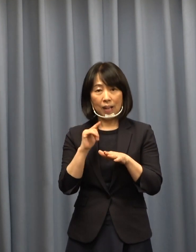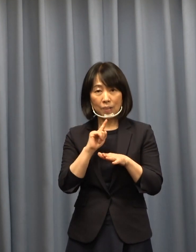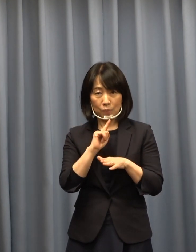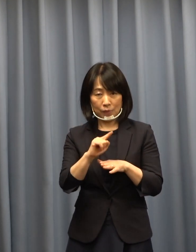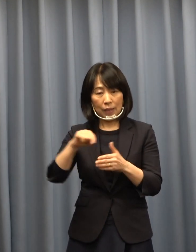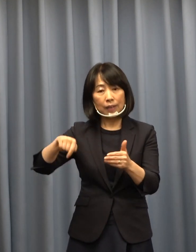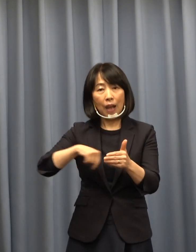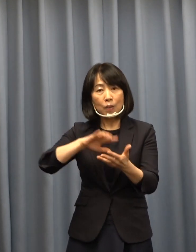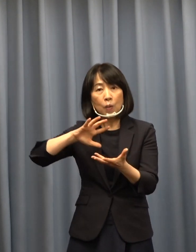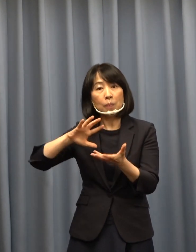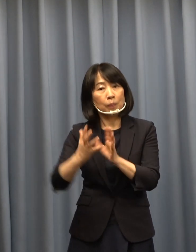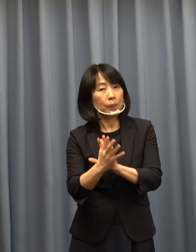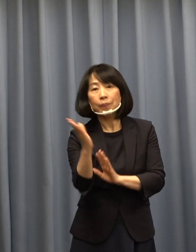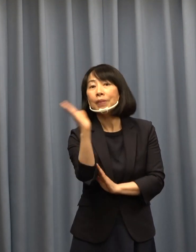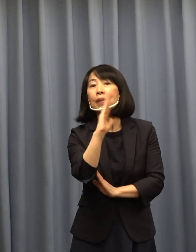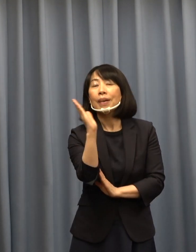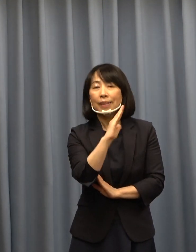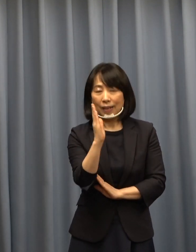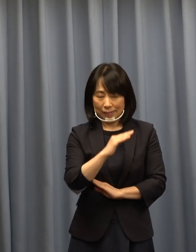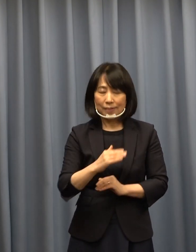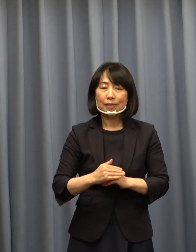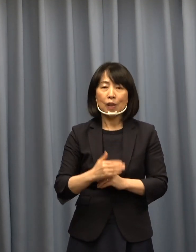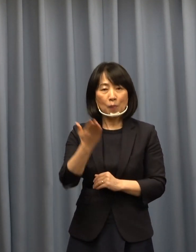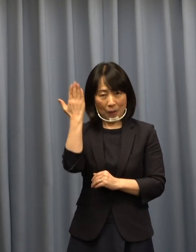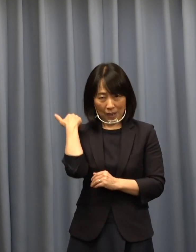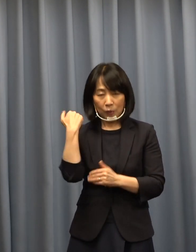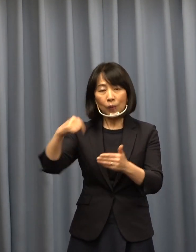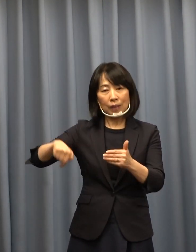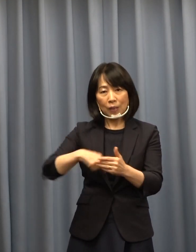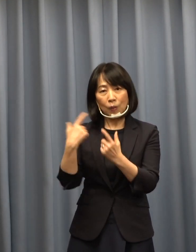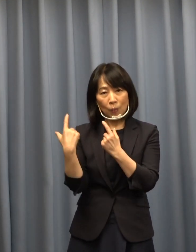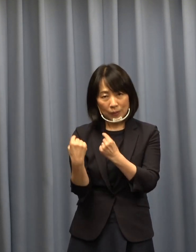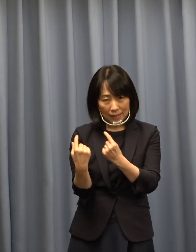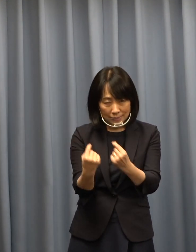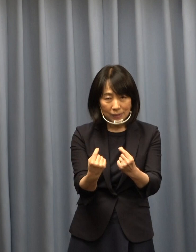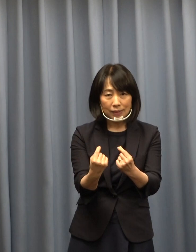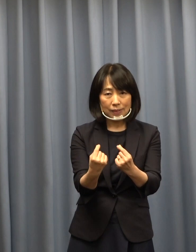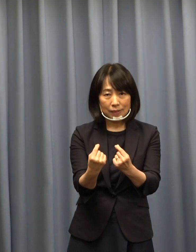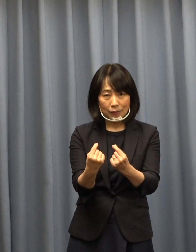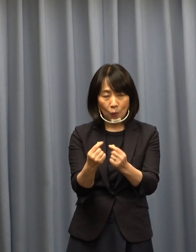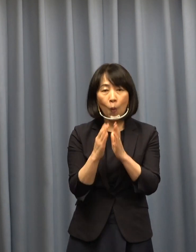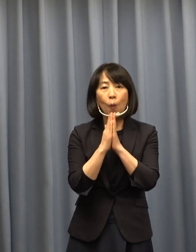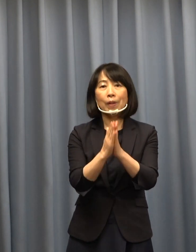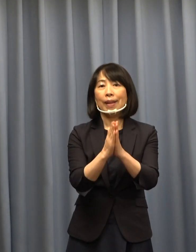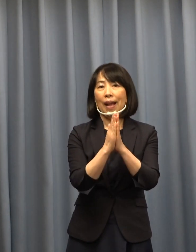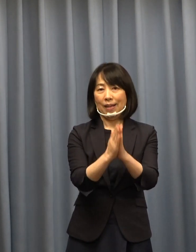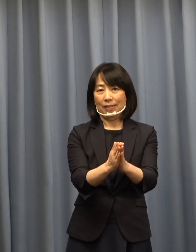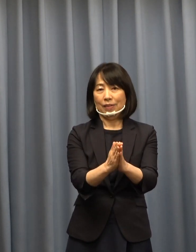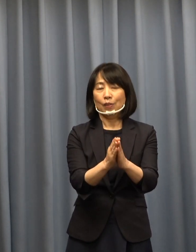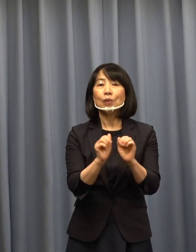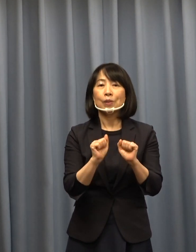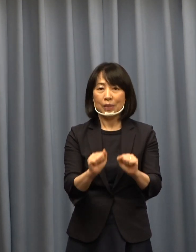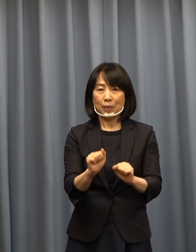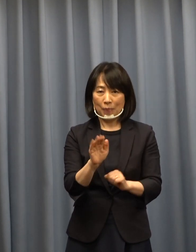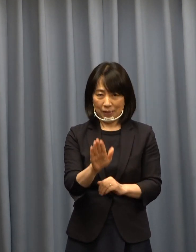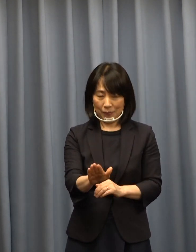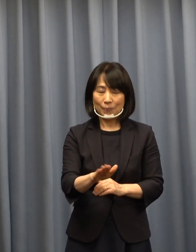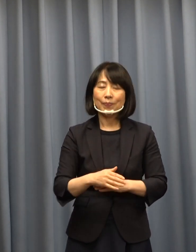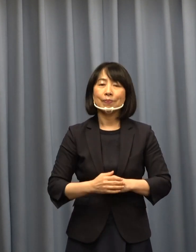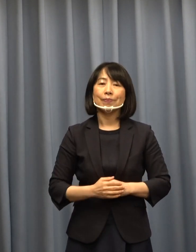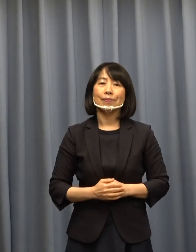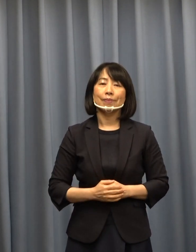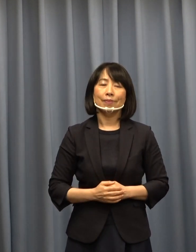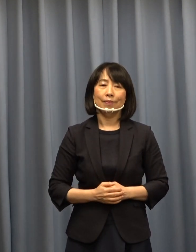変化が行われるということを事業者に対して求めるという部分はほぼないというふうに理解をしています